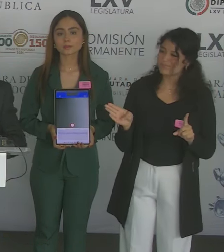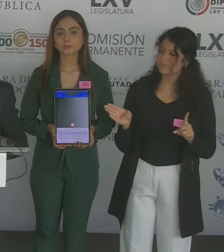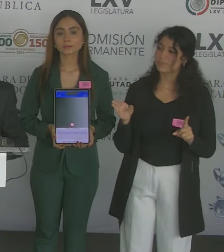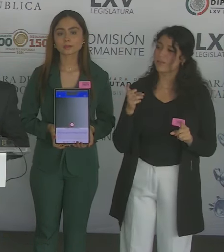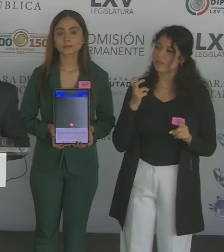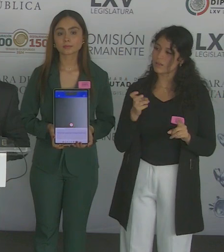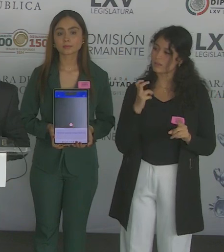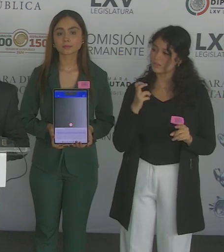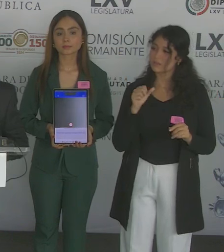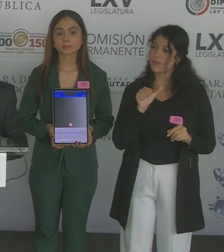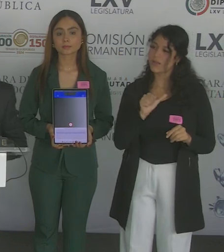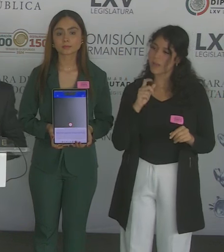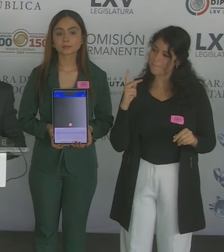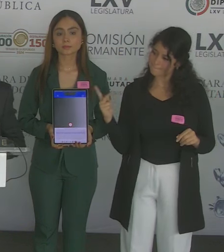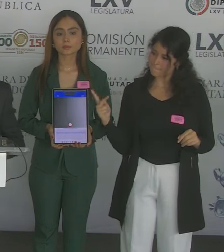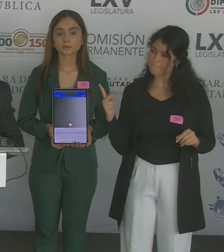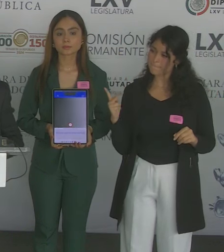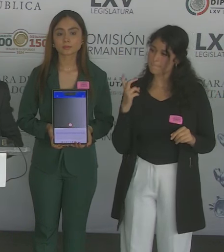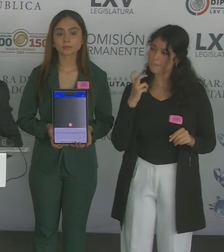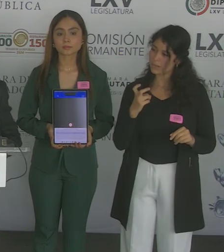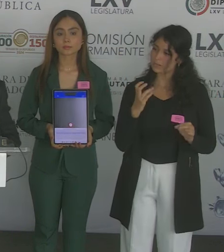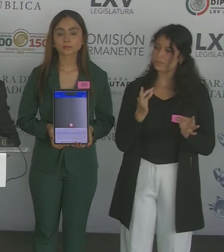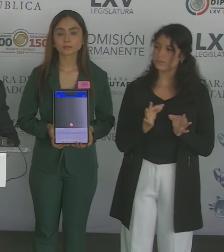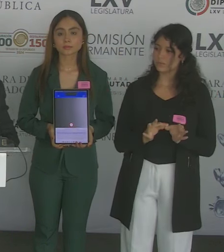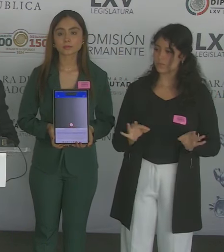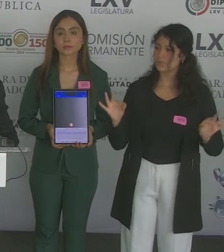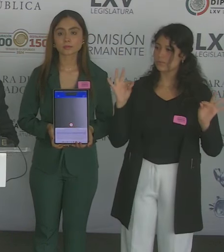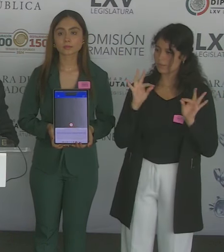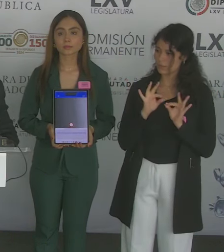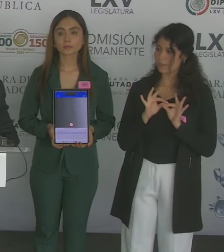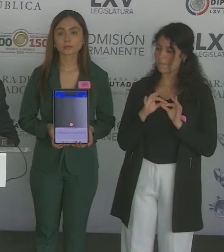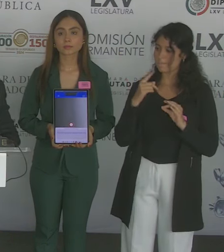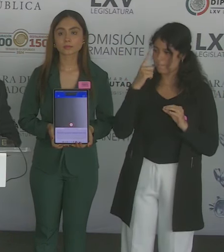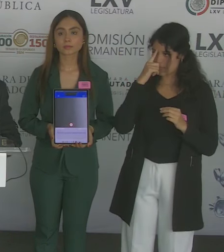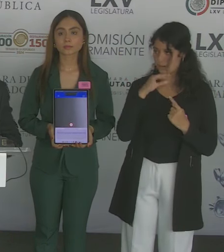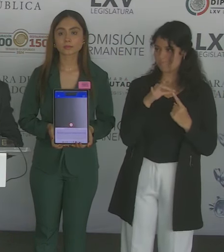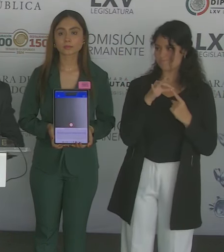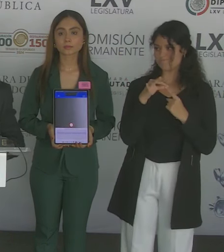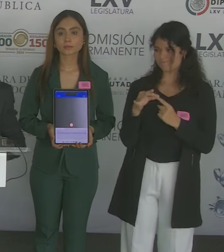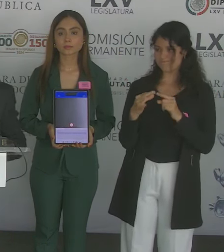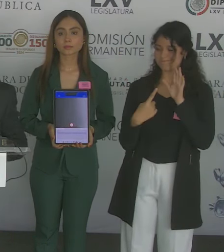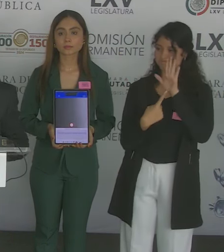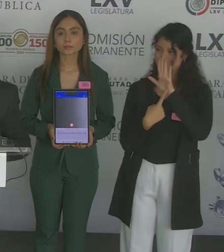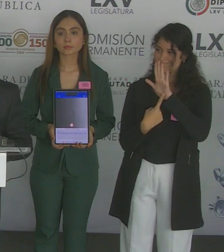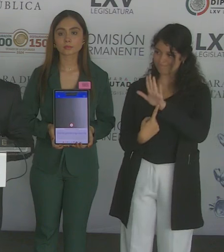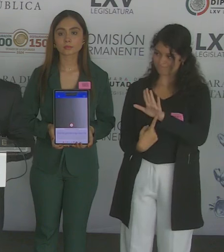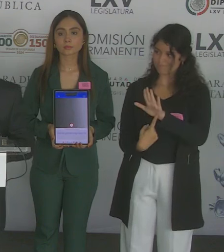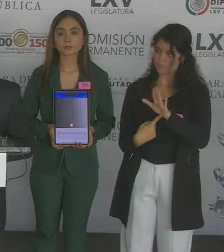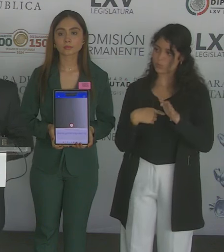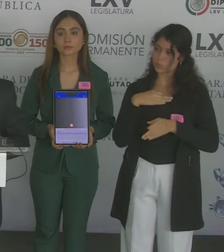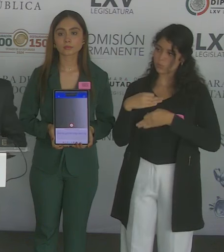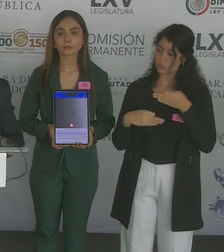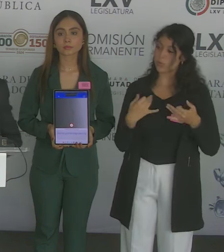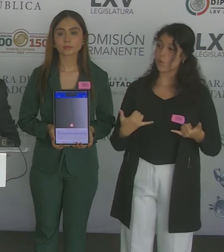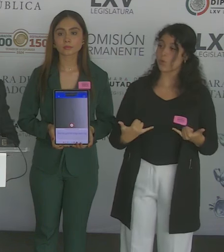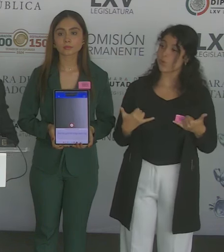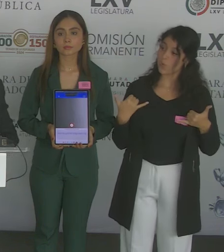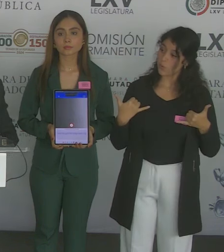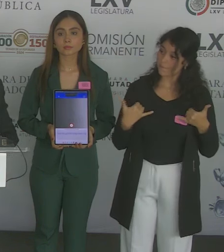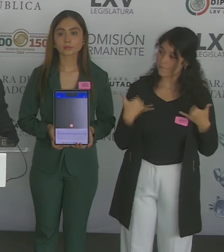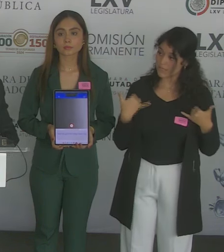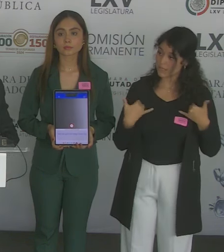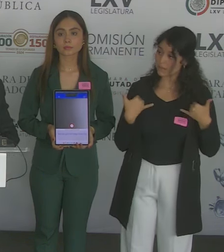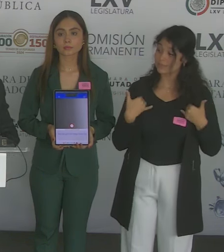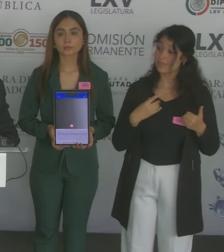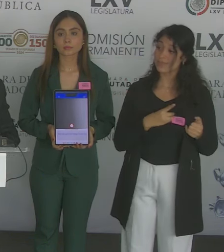aplicaciones y estos procedimientos que hoy han presentado estas jóvenes y estos jóvenes debieran estar